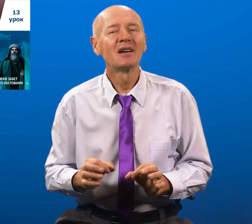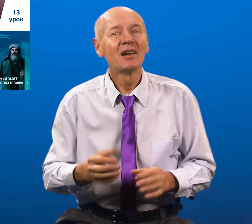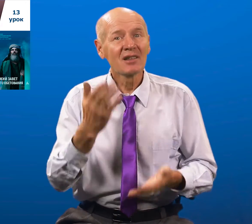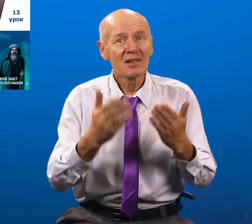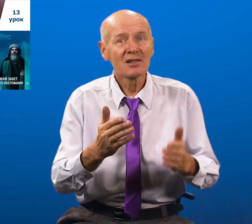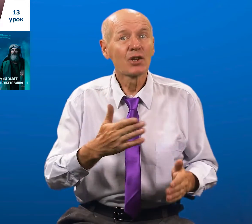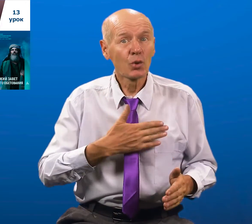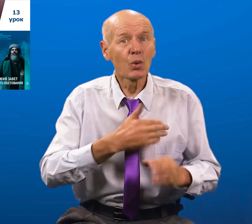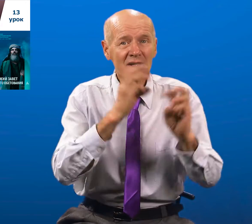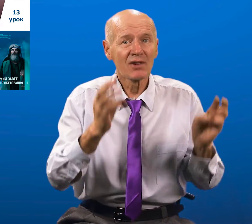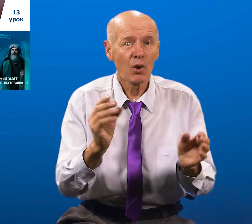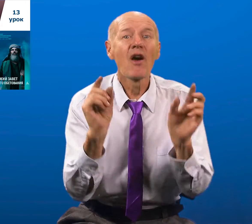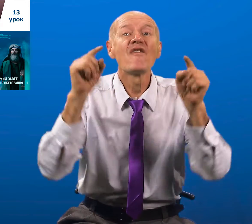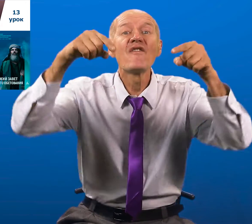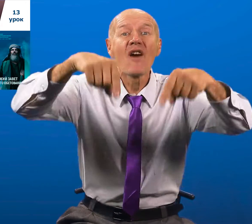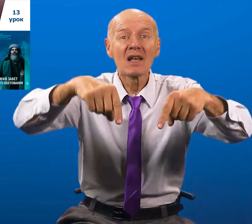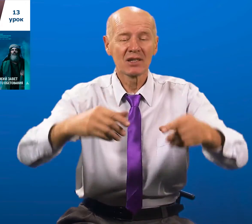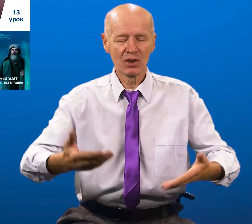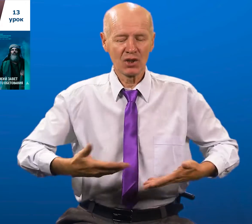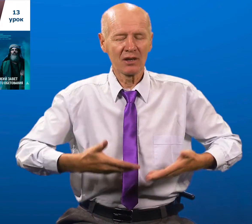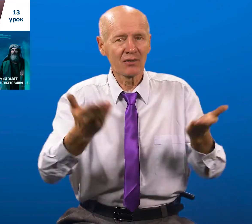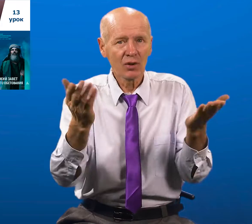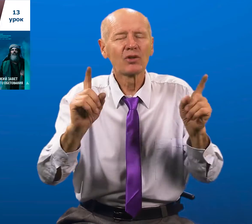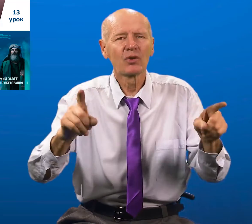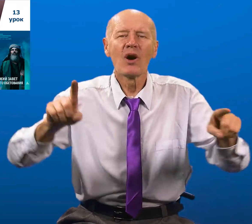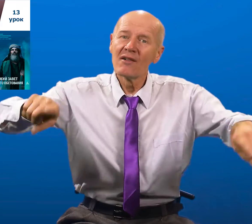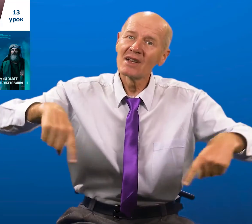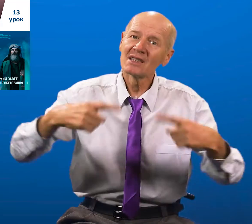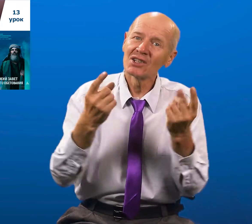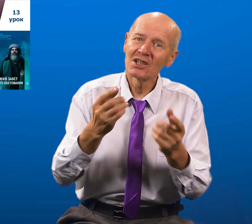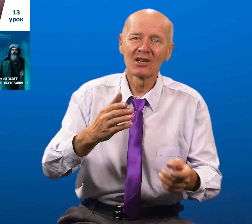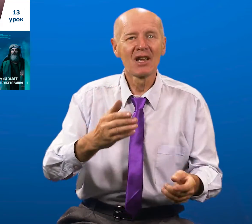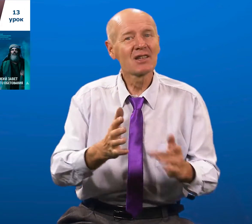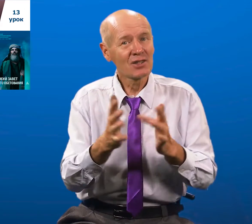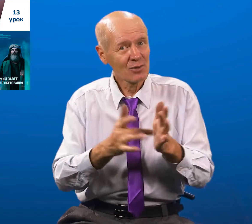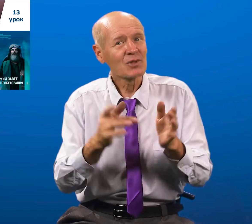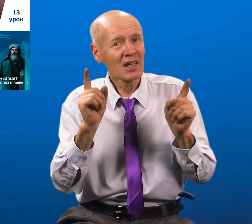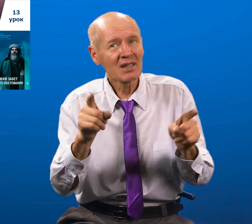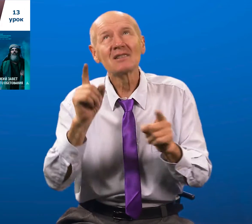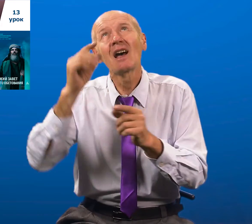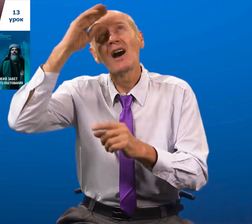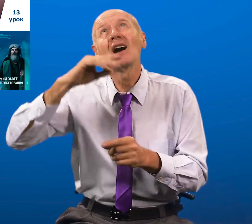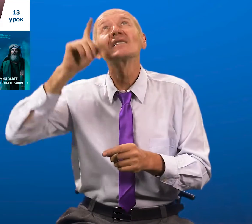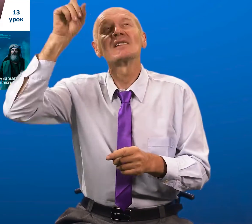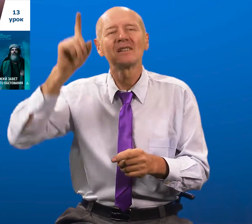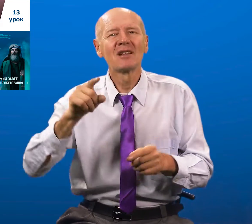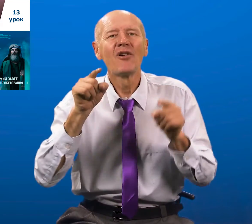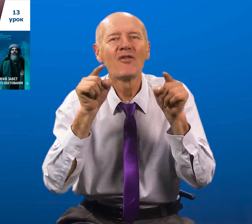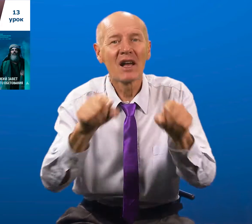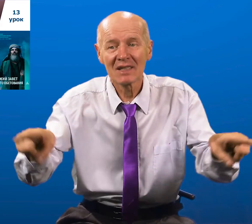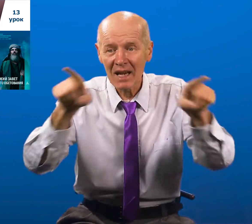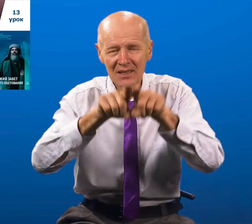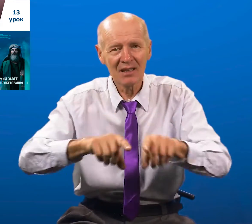Иисуса, живет в вас, то воскресивший Христа из мертвых оживит и ваши смертные тела духом